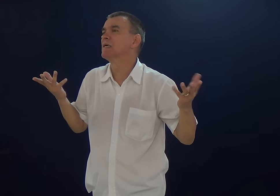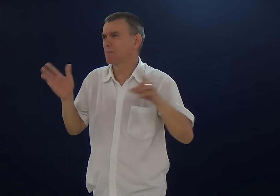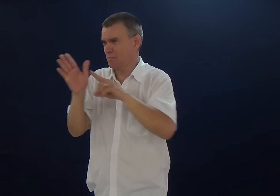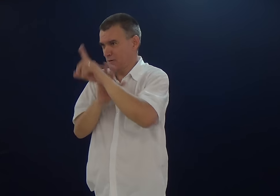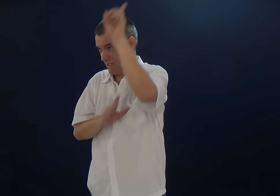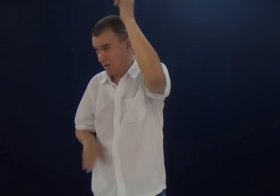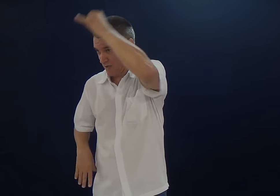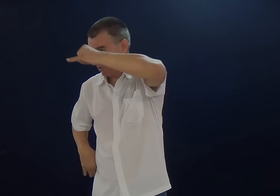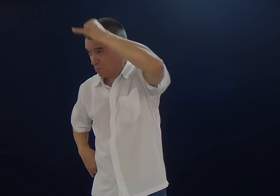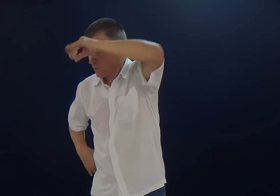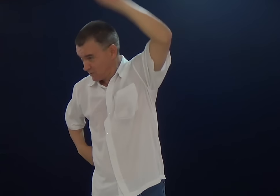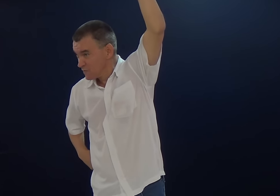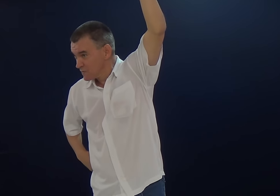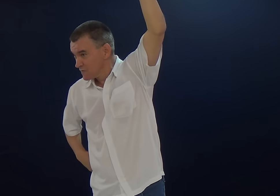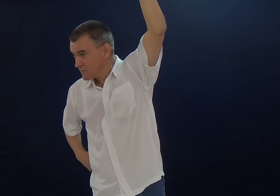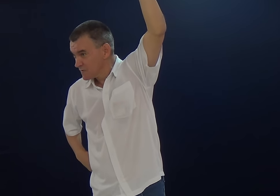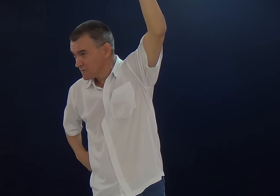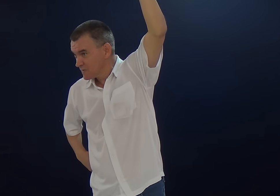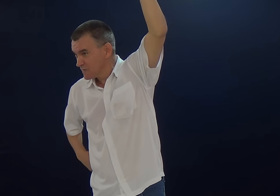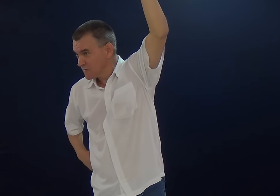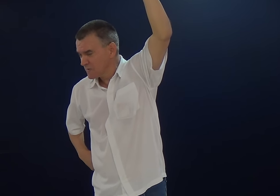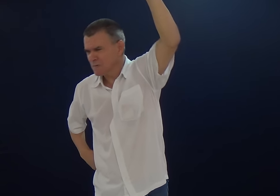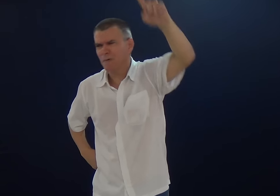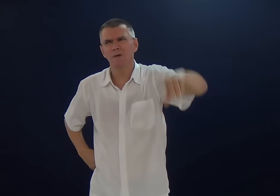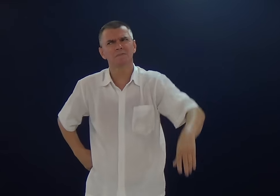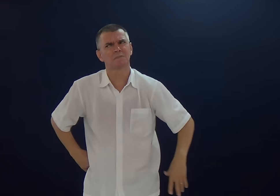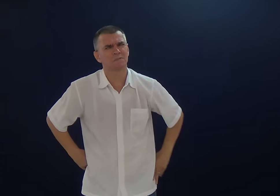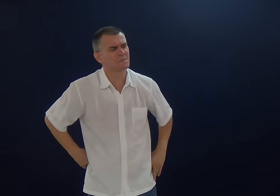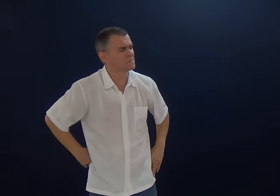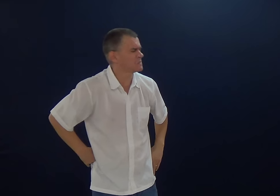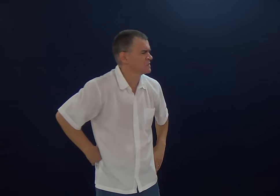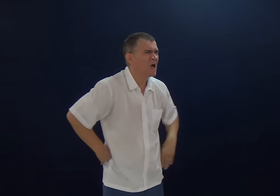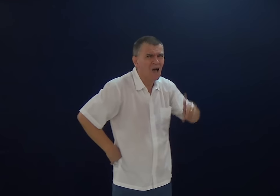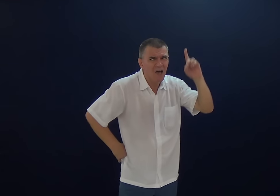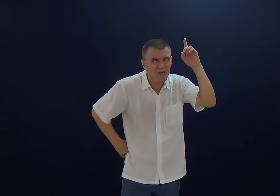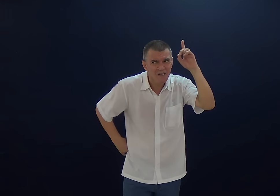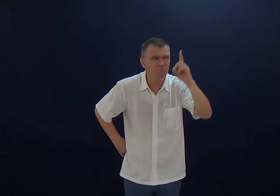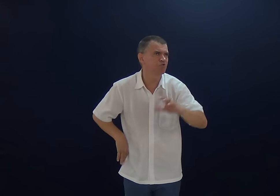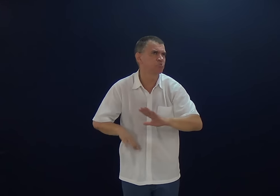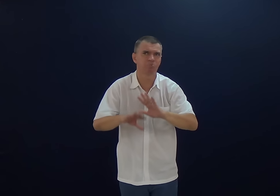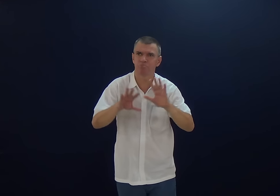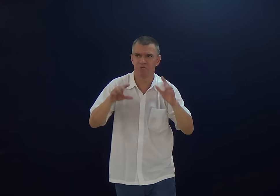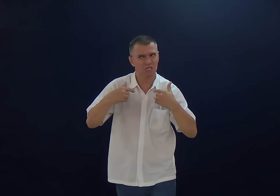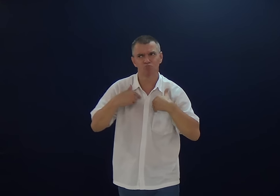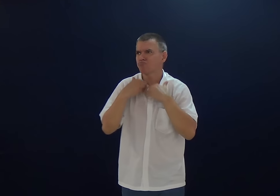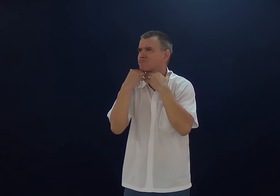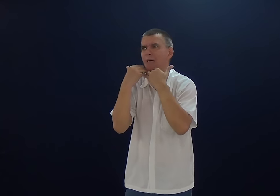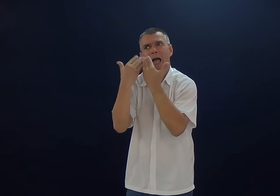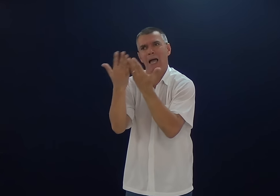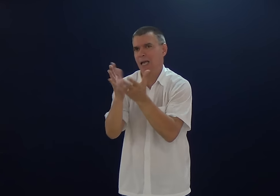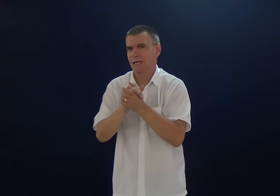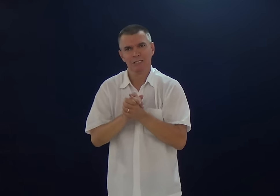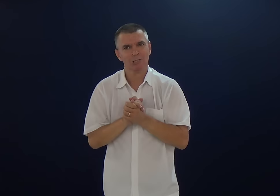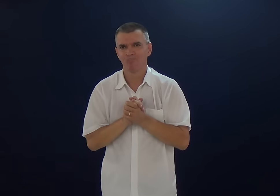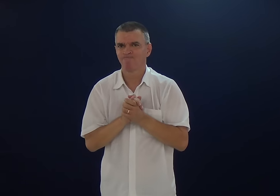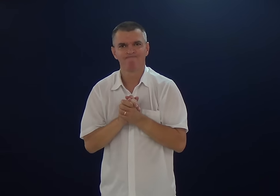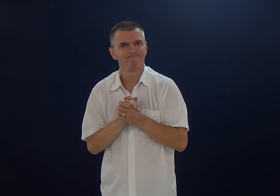e não pediu perdão para ninguém vou perguntar Deus sabe de todas as coisas não